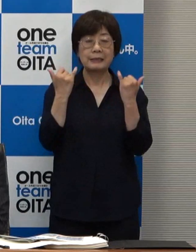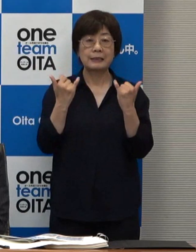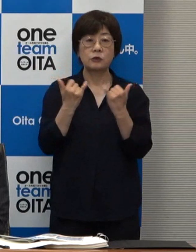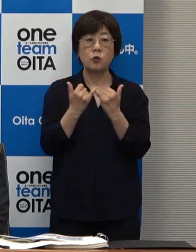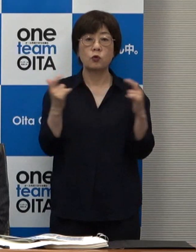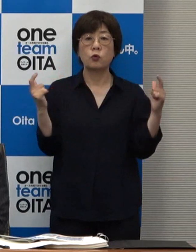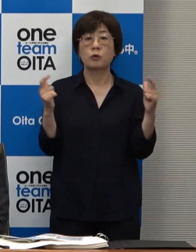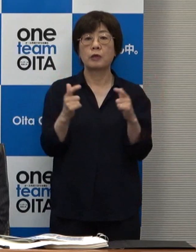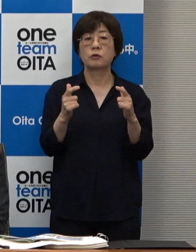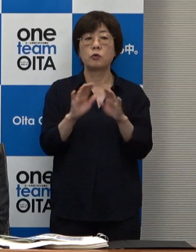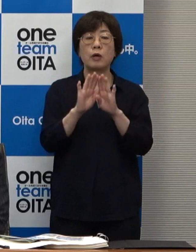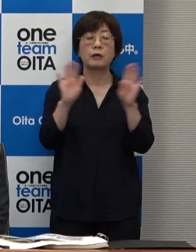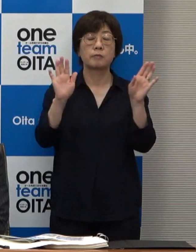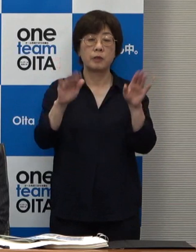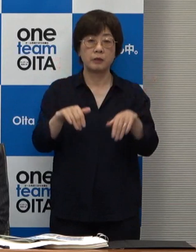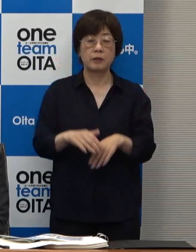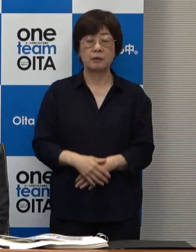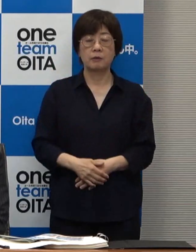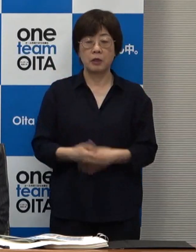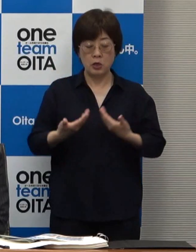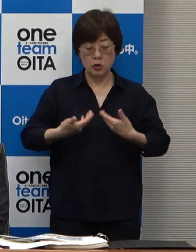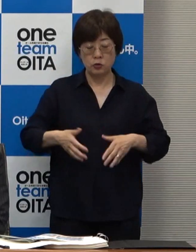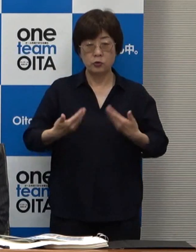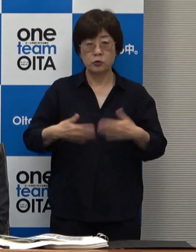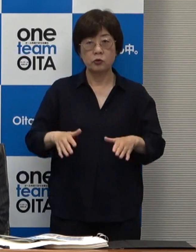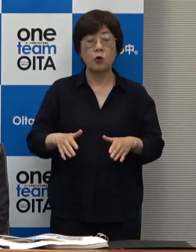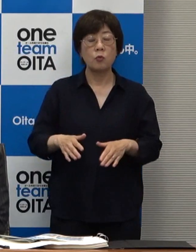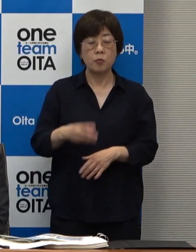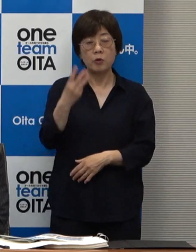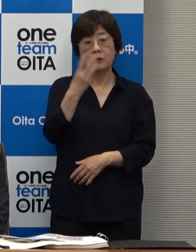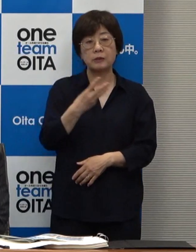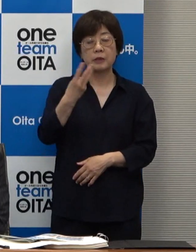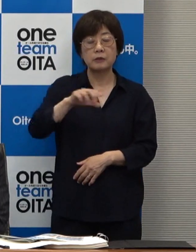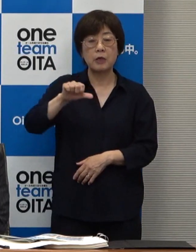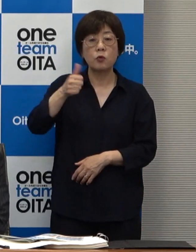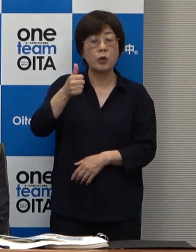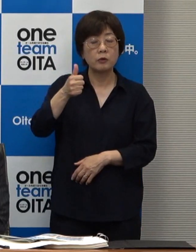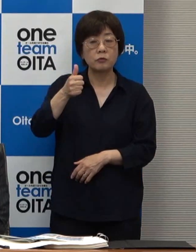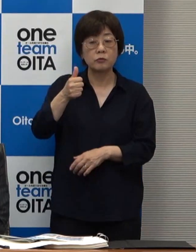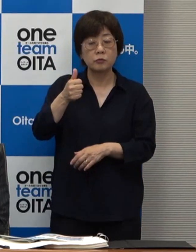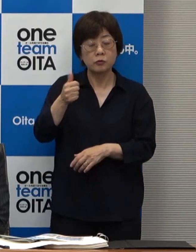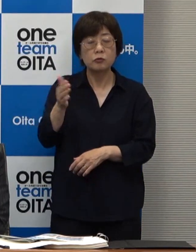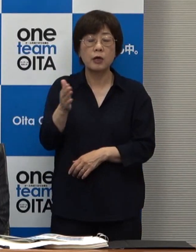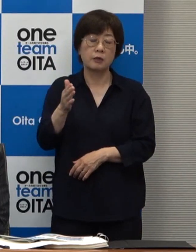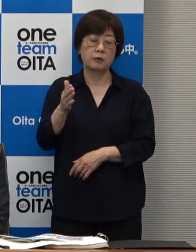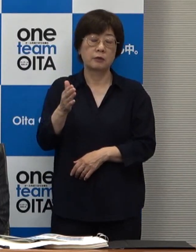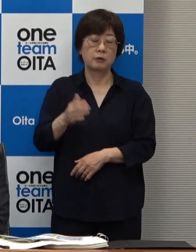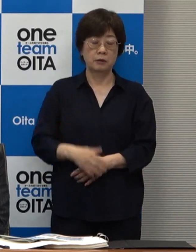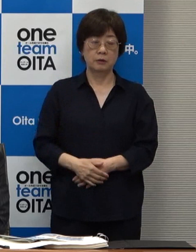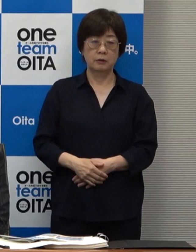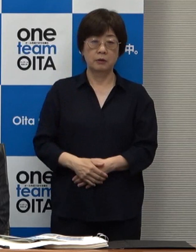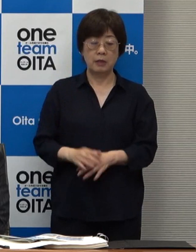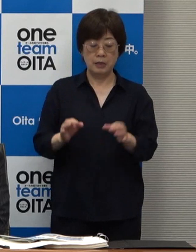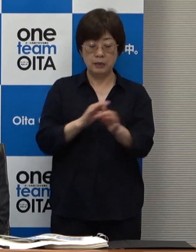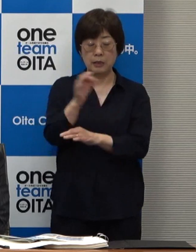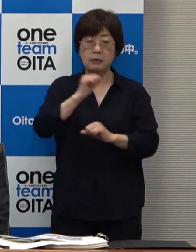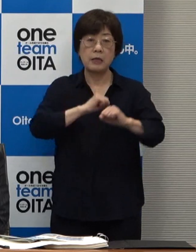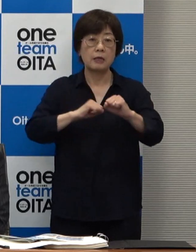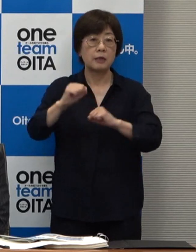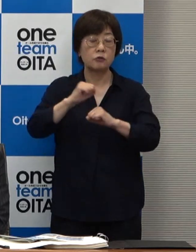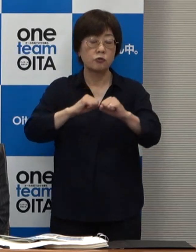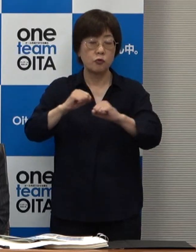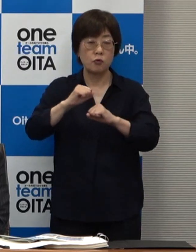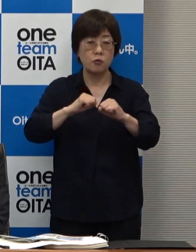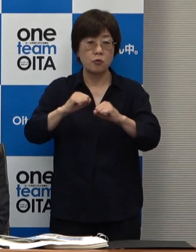昨年10月の時点で出生も3577と最少になりました。経済活動の縮小、地域社会